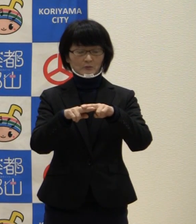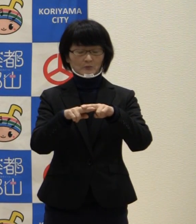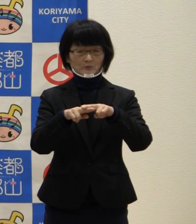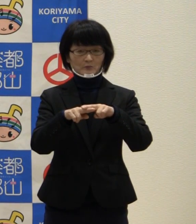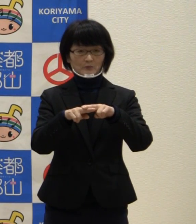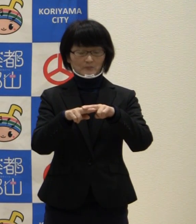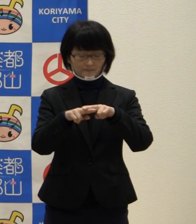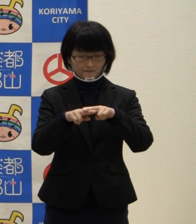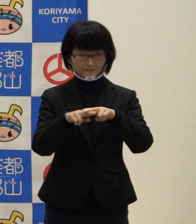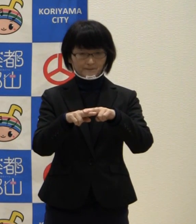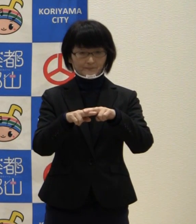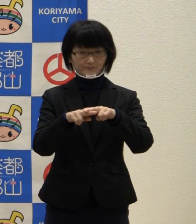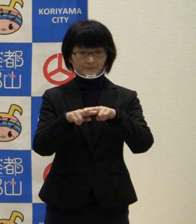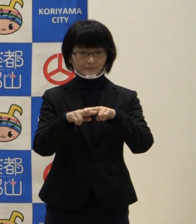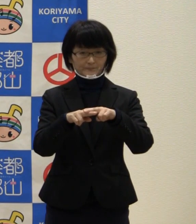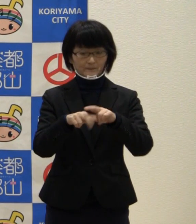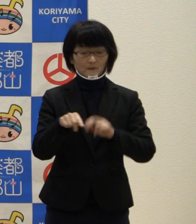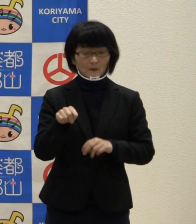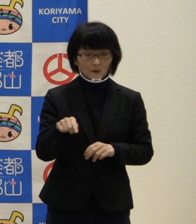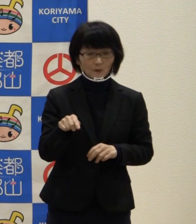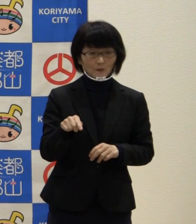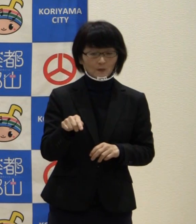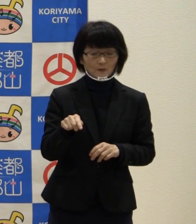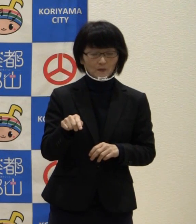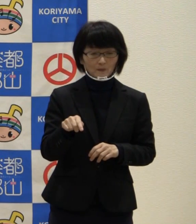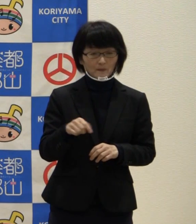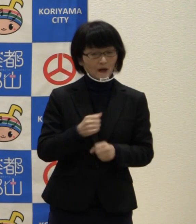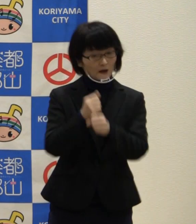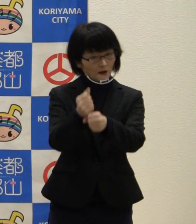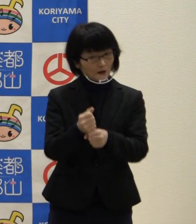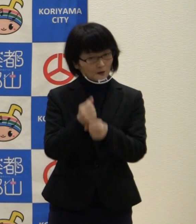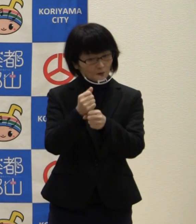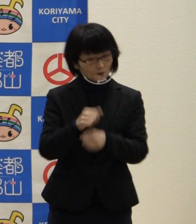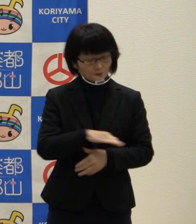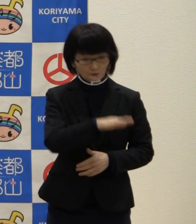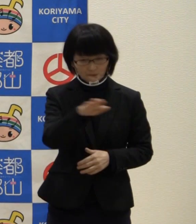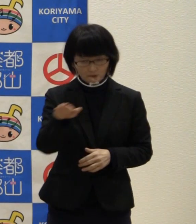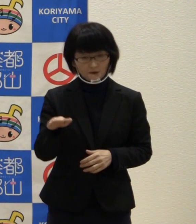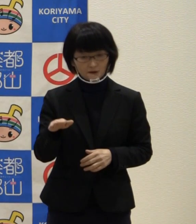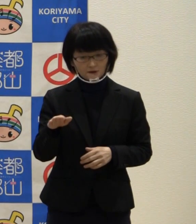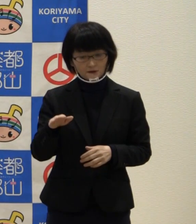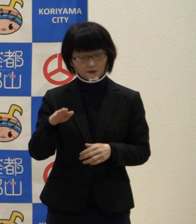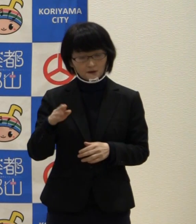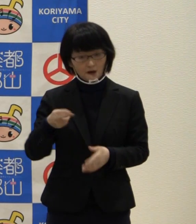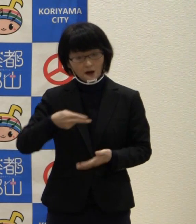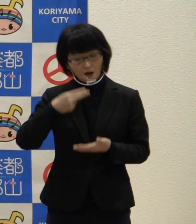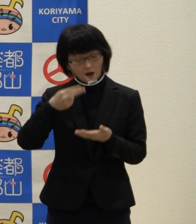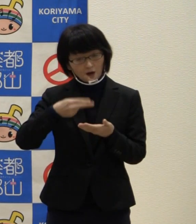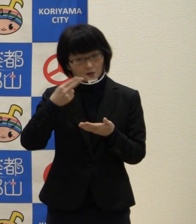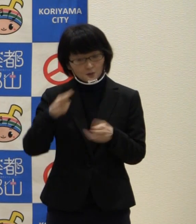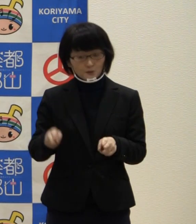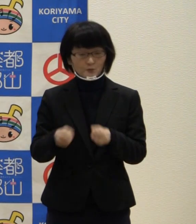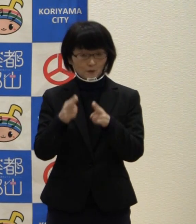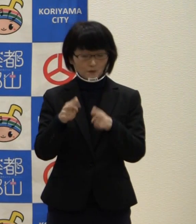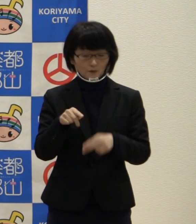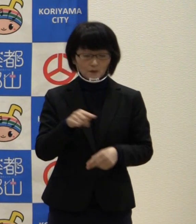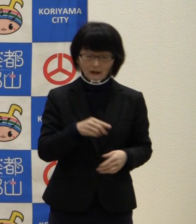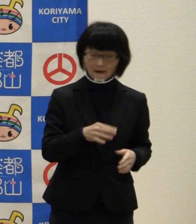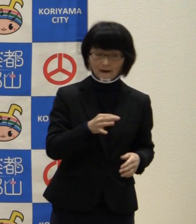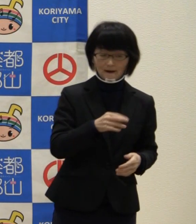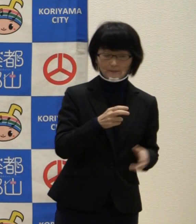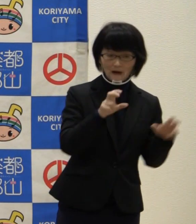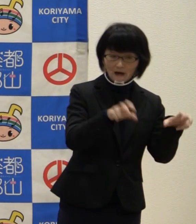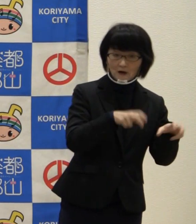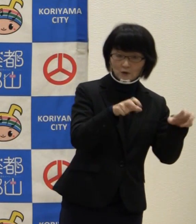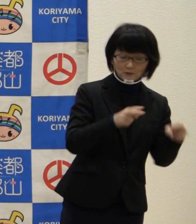で、農業界全体として、主食用米から飼料用米への緊急転